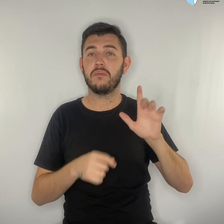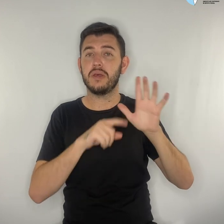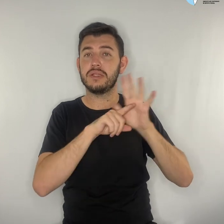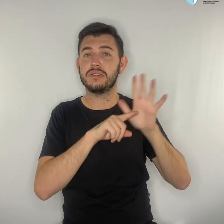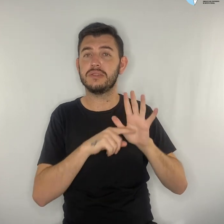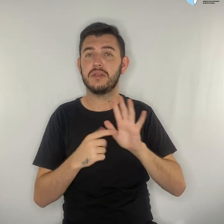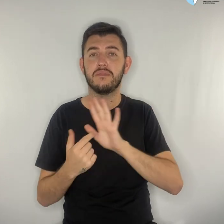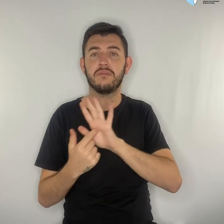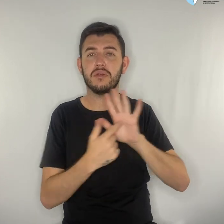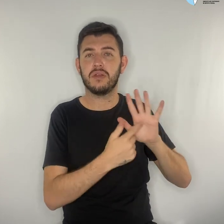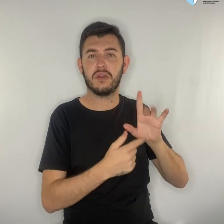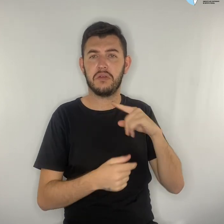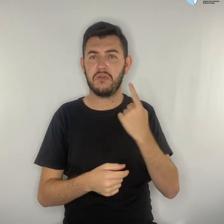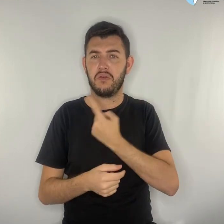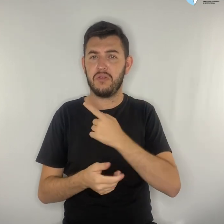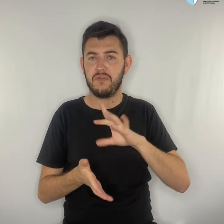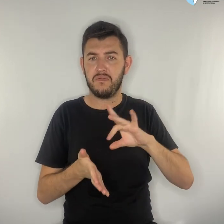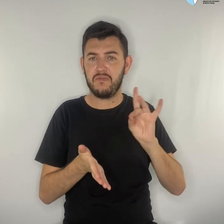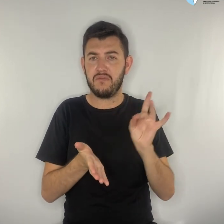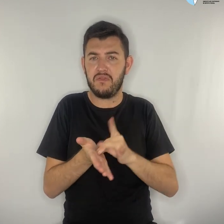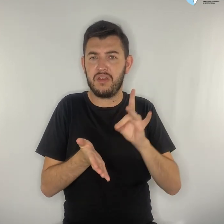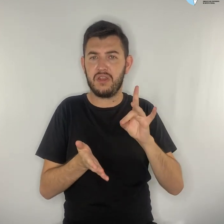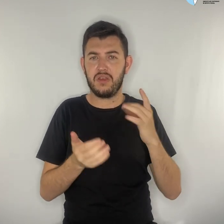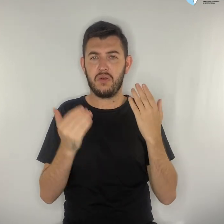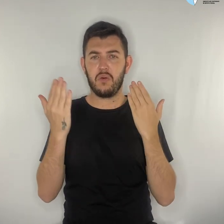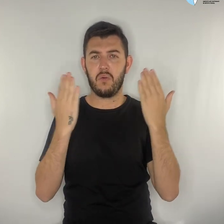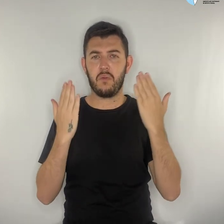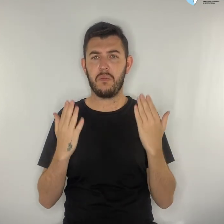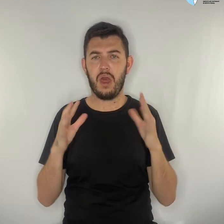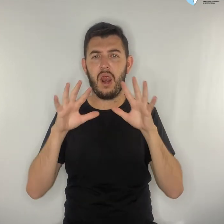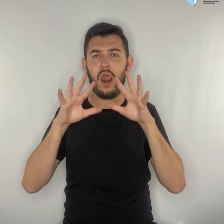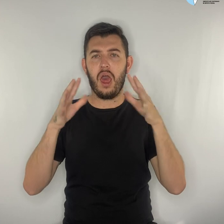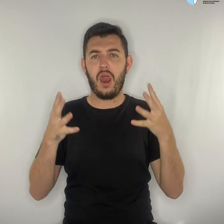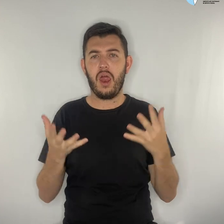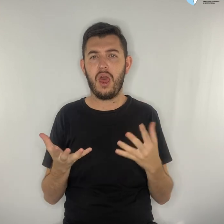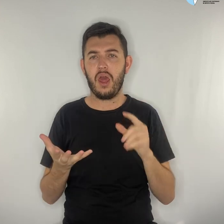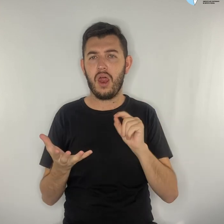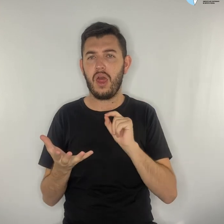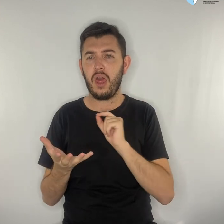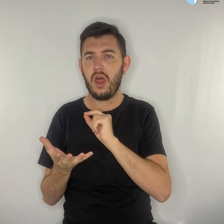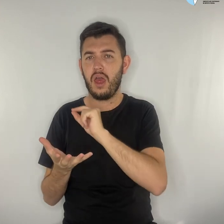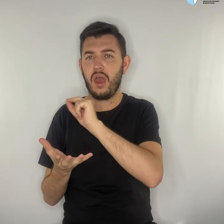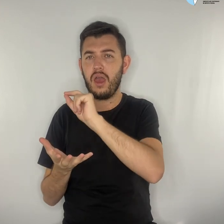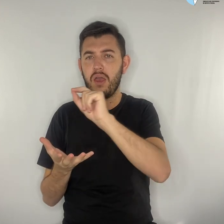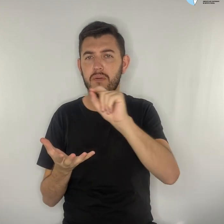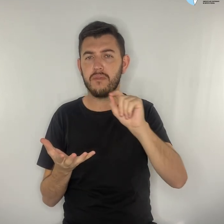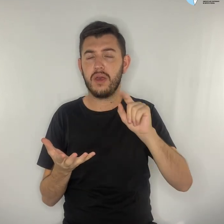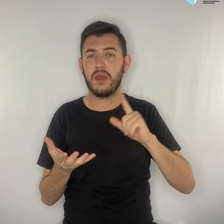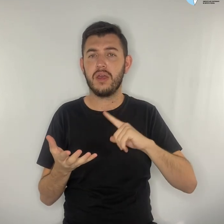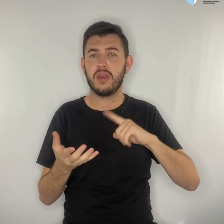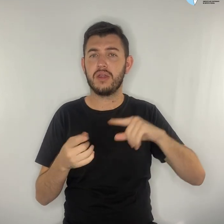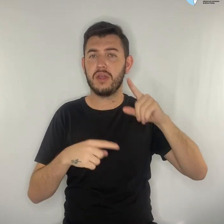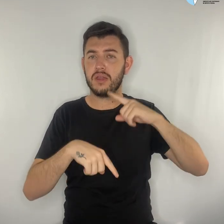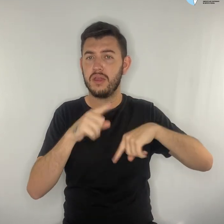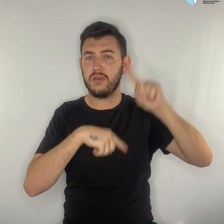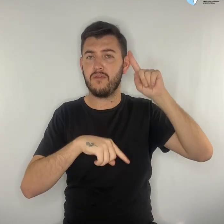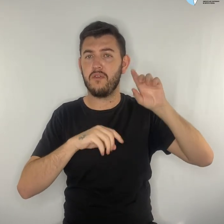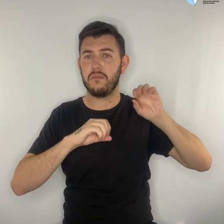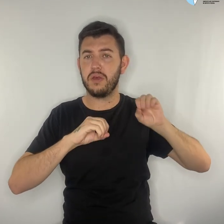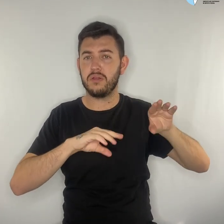não é comparável com países que estão em grau mais elevado de desenvolvimento educacional, que